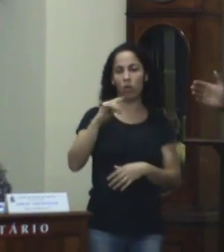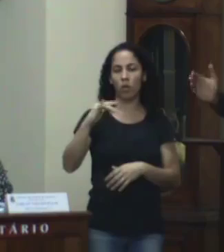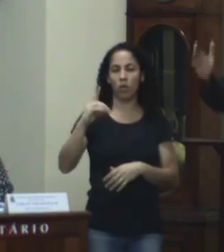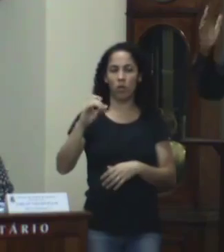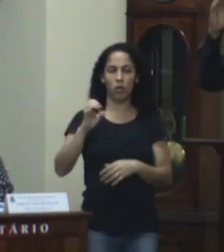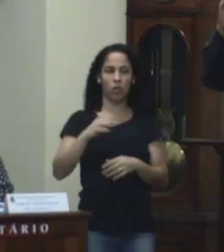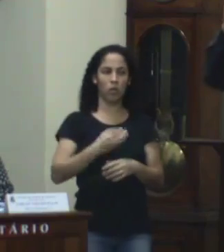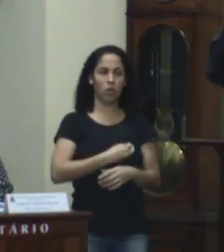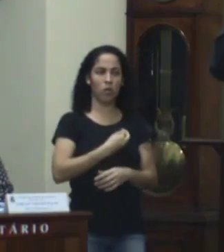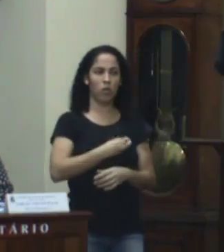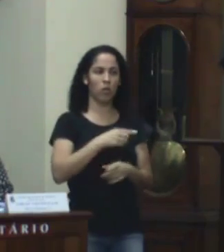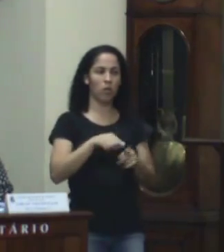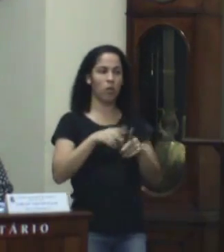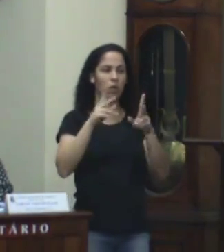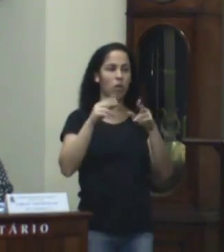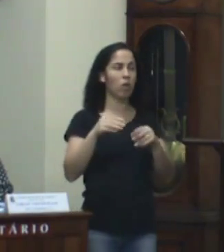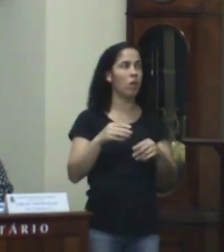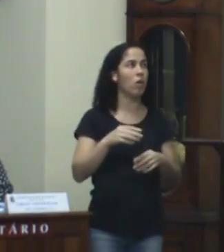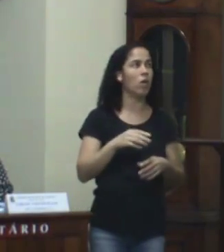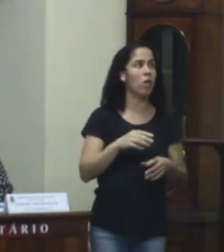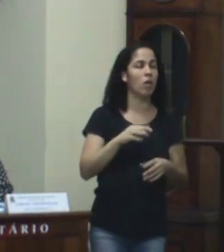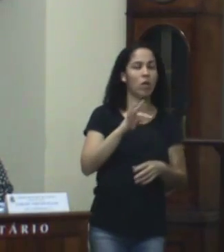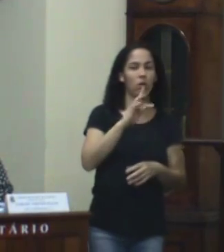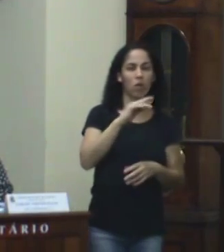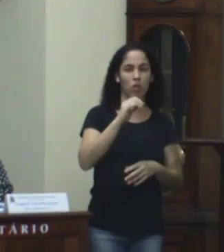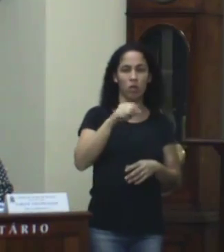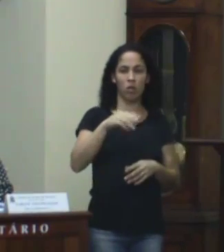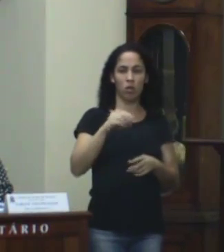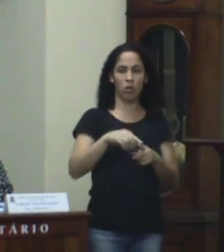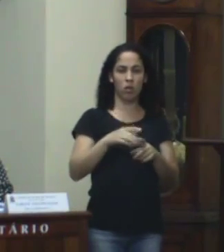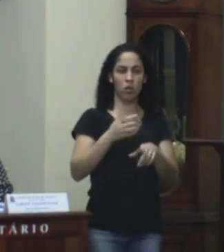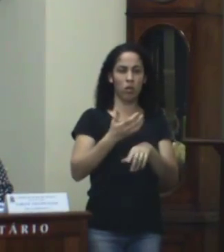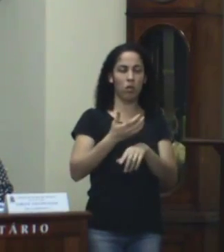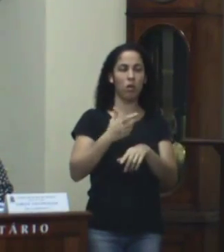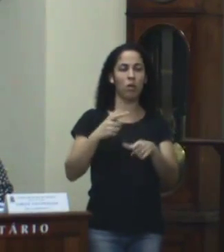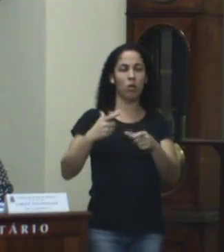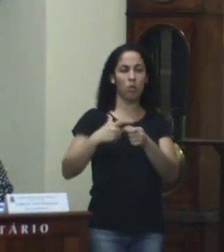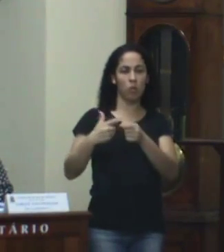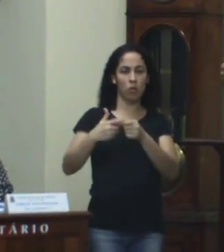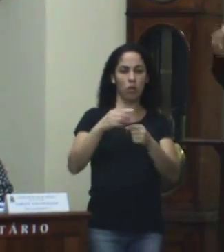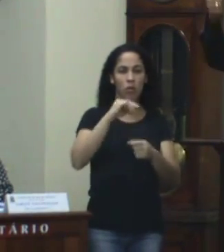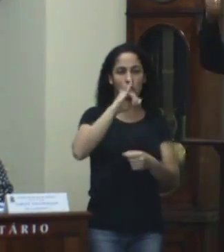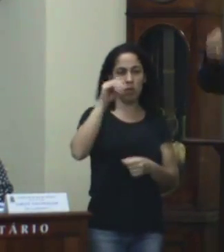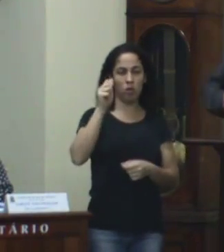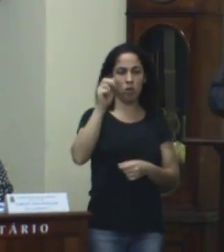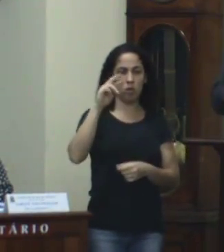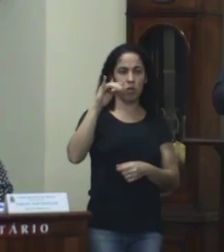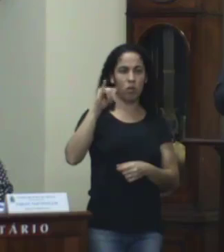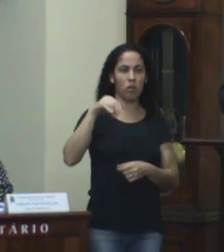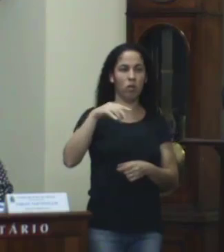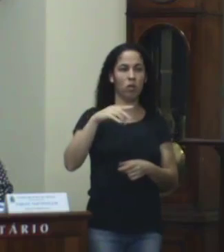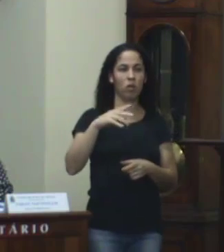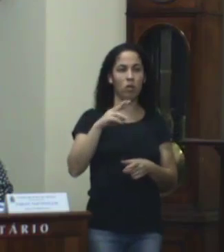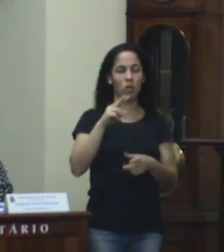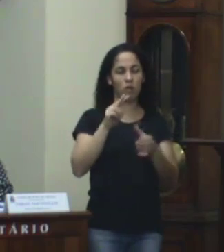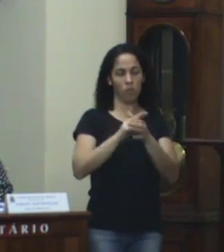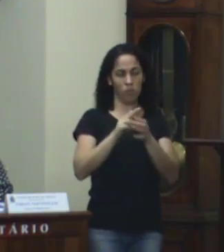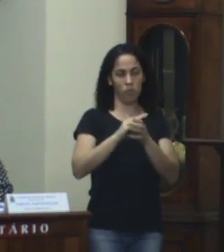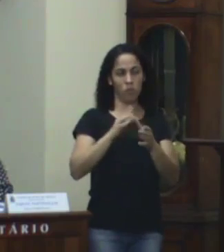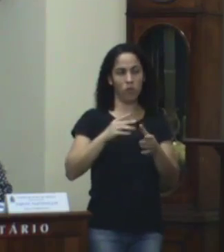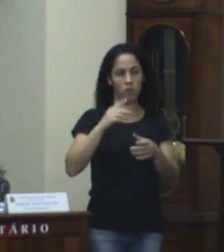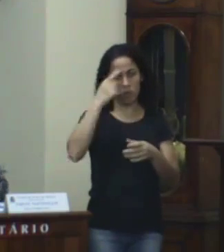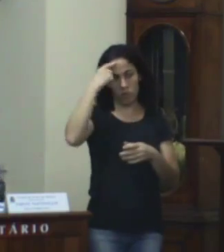gente conseguiu com a Trem Corcovado para o Jardim Valença. Semana que vem vai estar chegando lá no BNH de